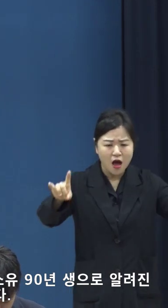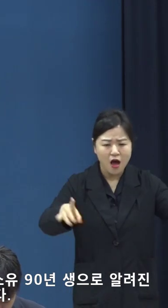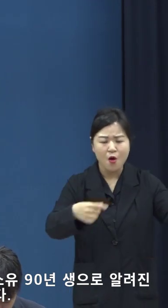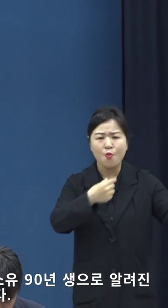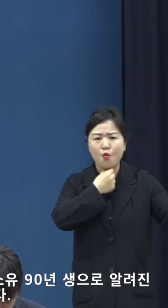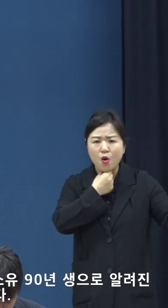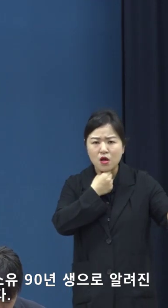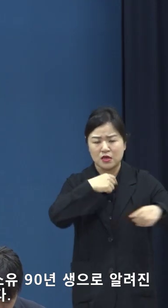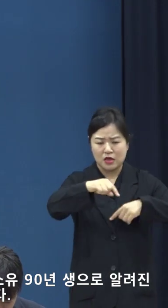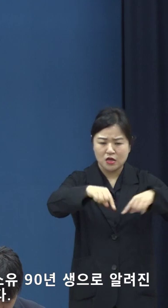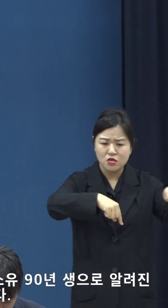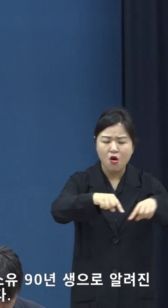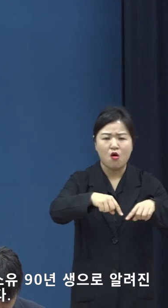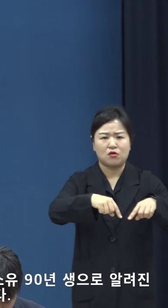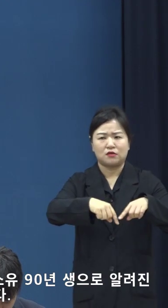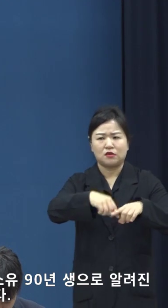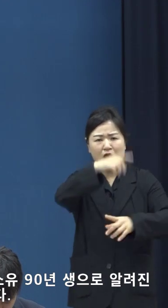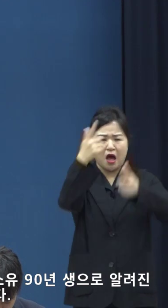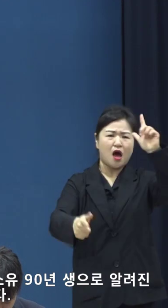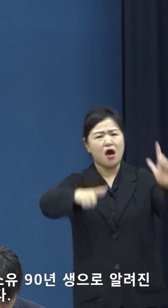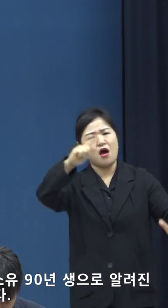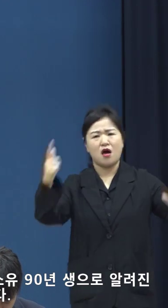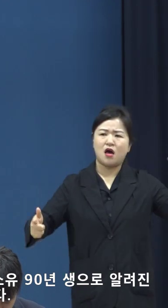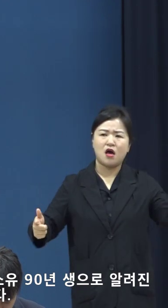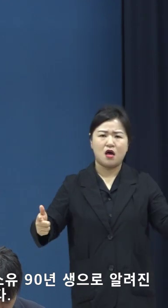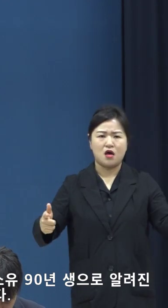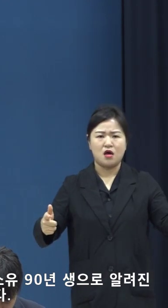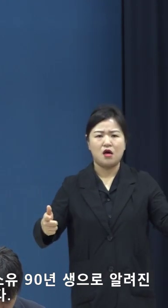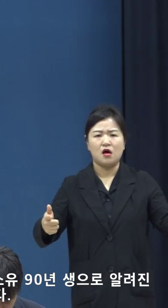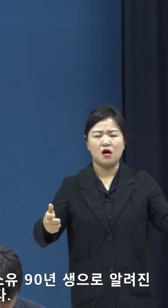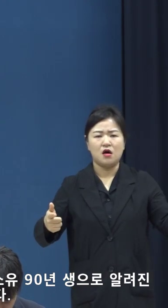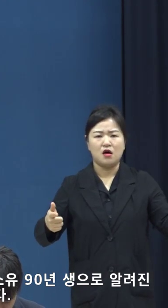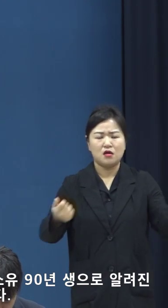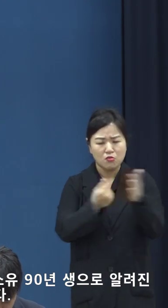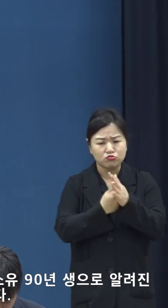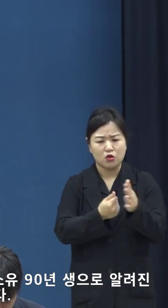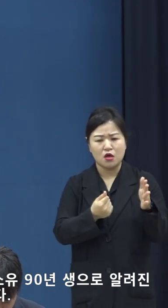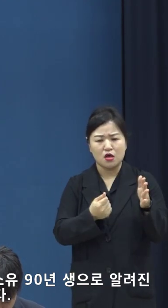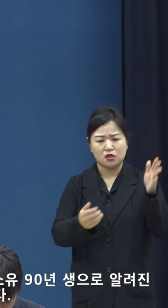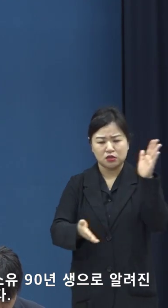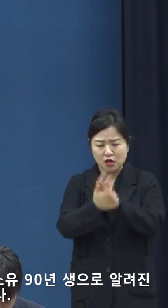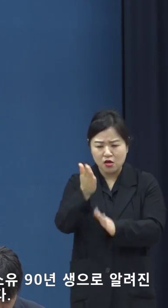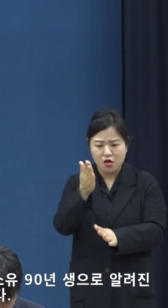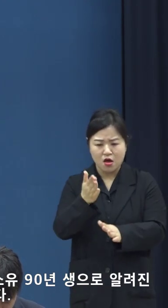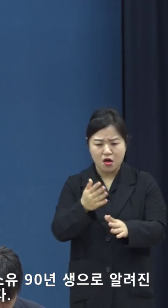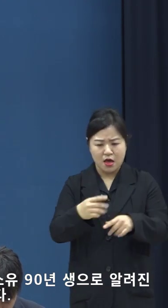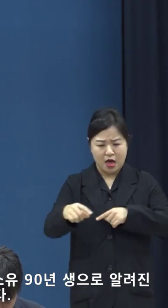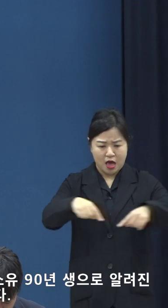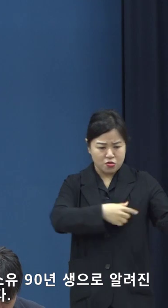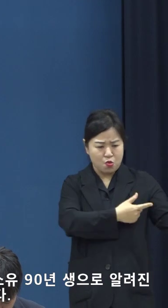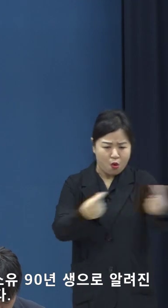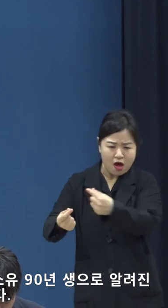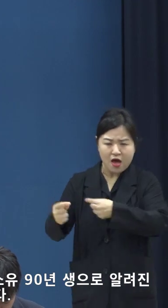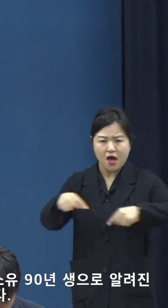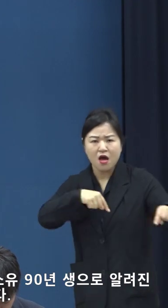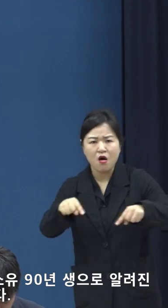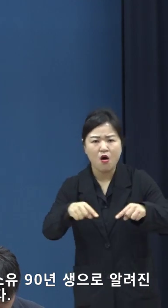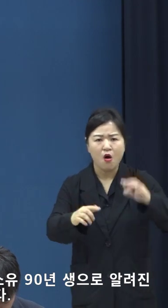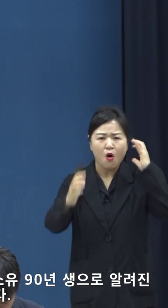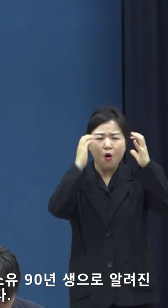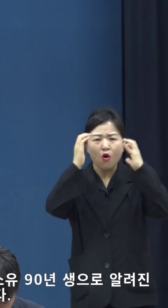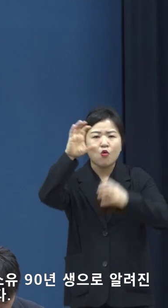요구하는 행정수요가 다 제각각인 거예요. 다 틀린 거죠. 그래서 시에서 일률적인 행정집행이 곤란한 곳이